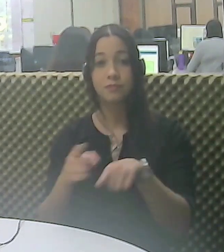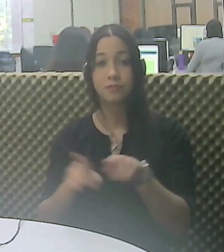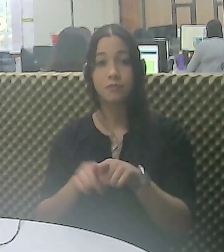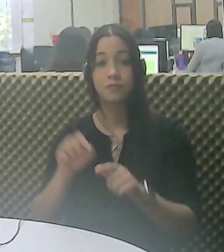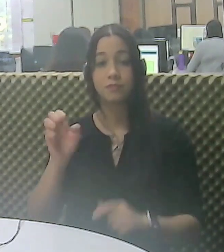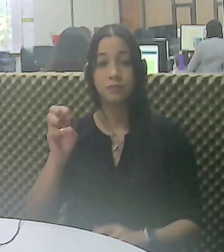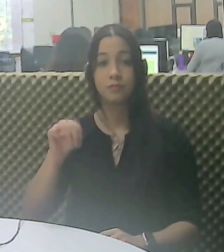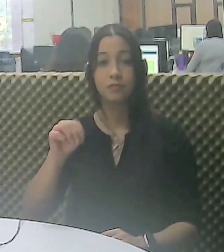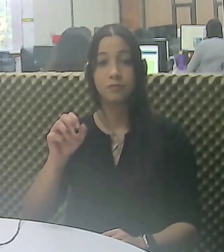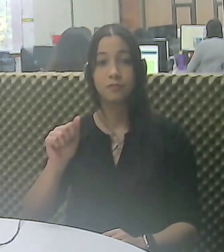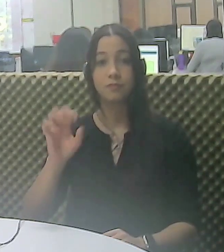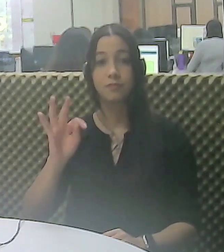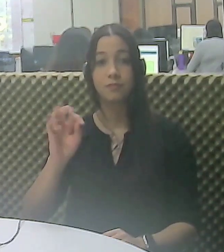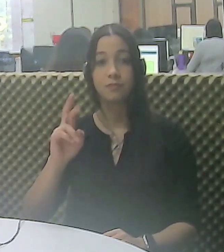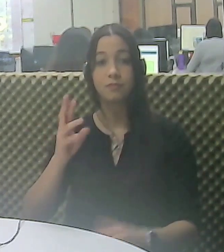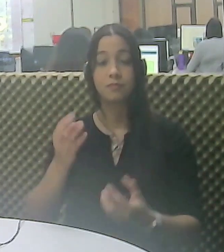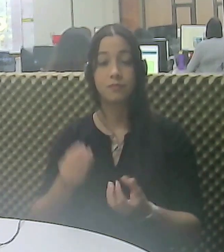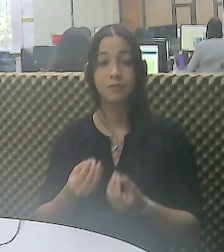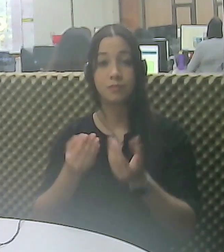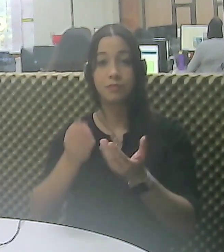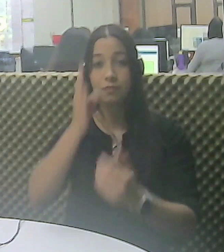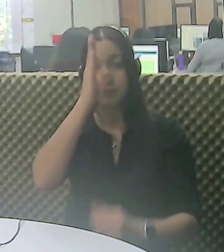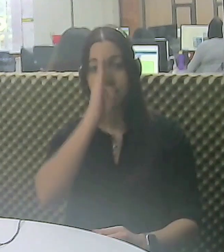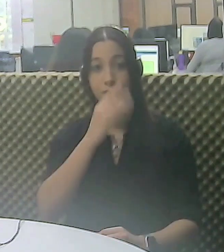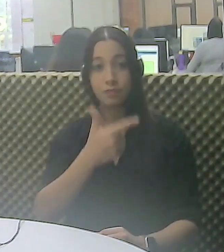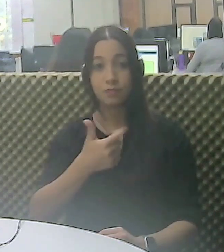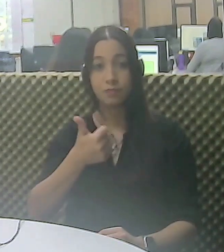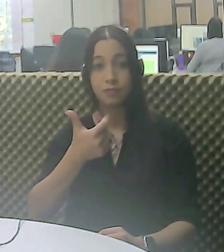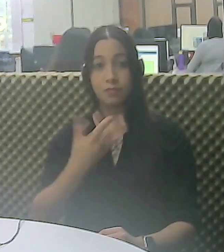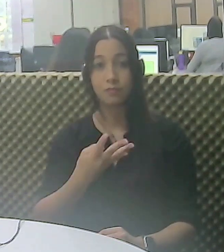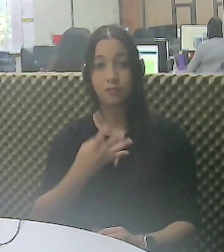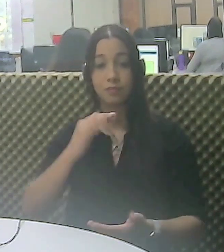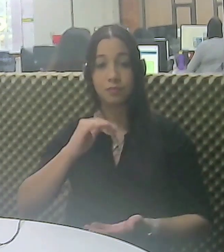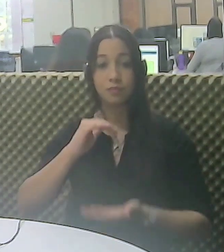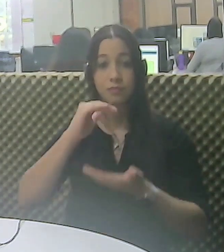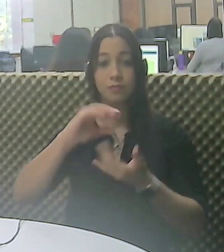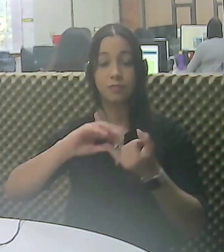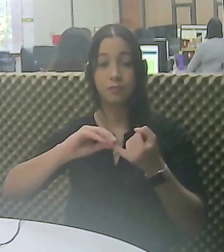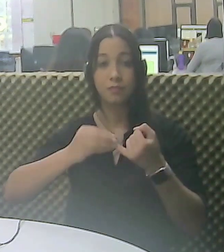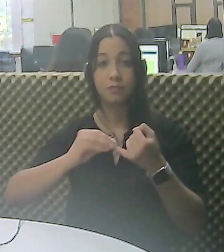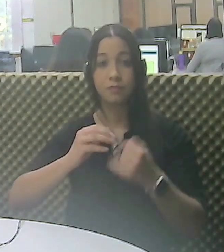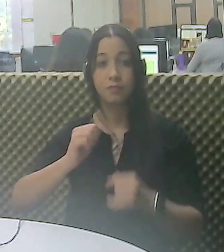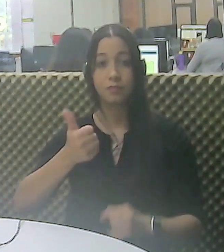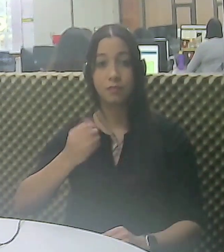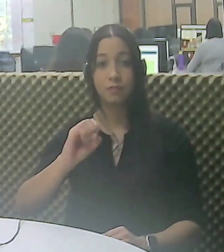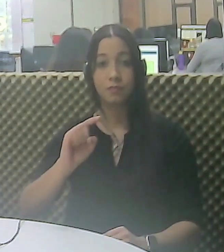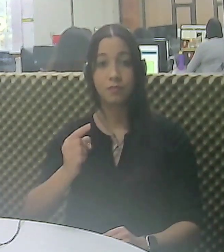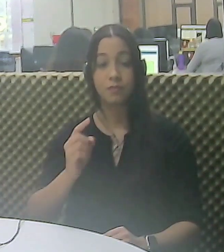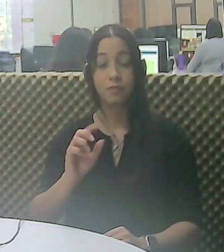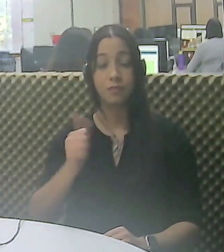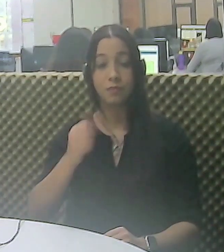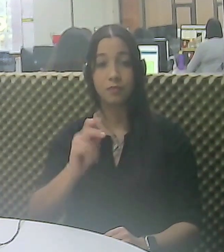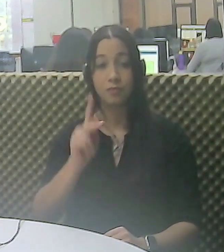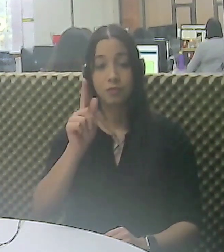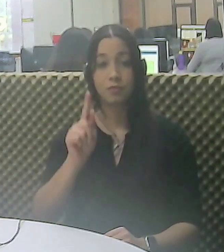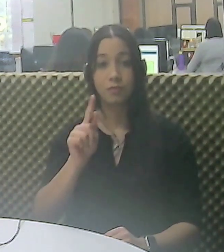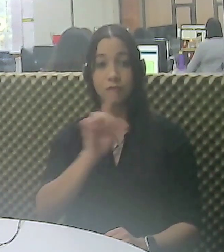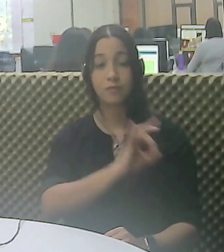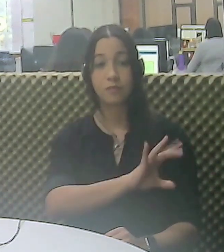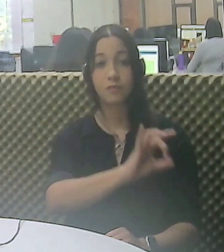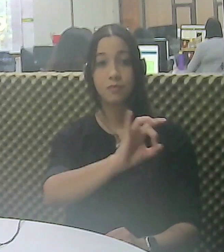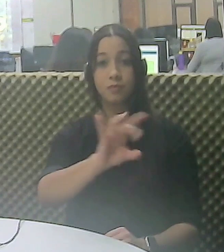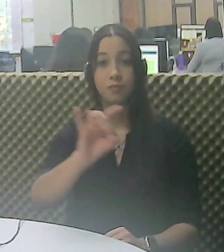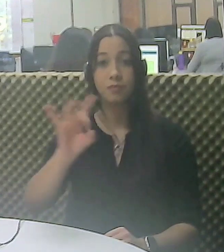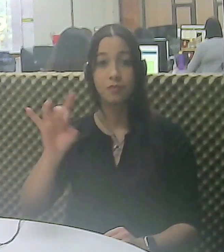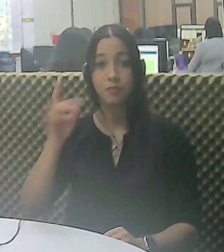Emater, a previsão é da entrega gratuita de 214 sacos de feijão carioca de 10 quilos, sendo um para cada produtor